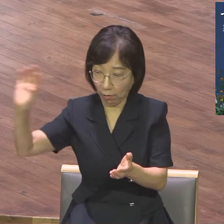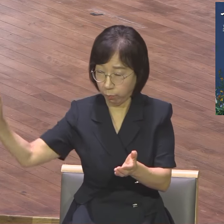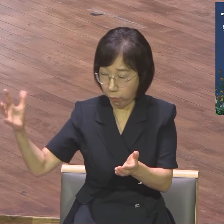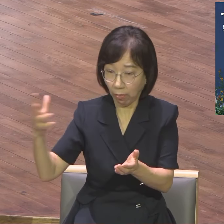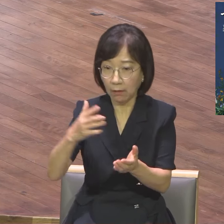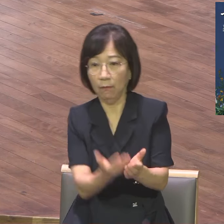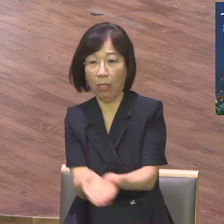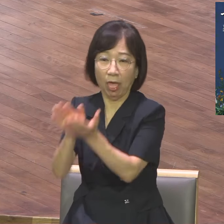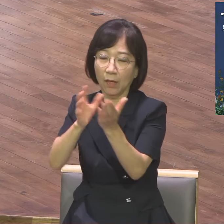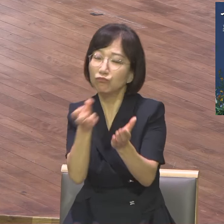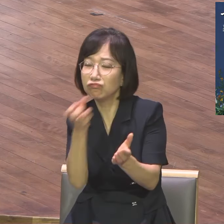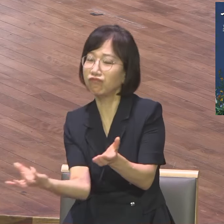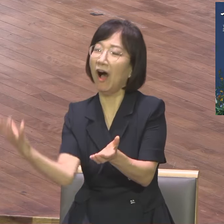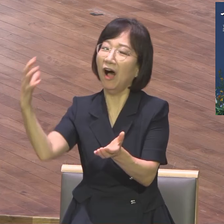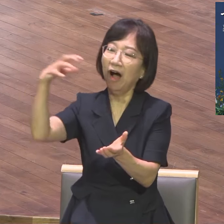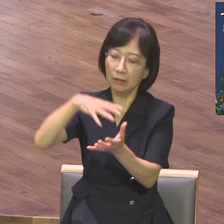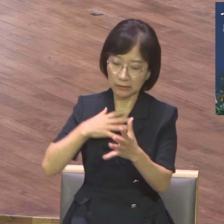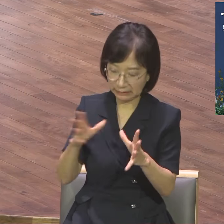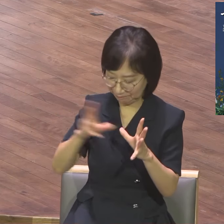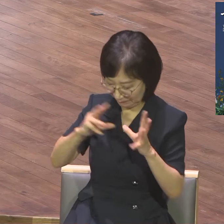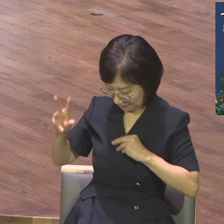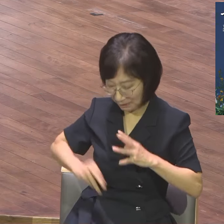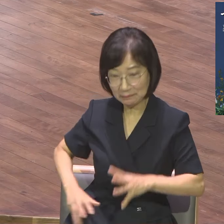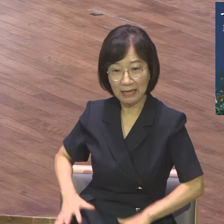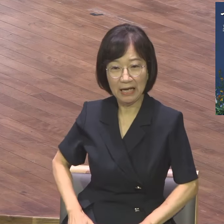사람이구나. 베드로가 그런 사람이야.